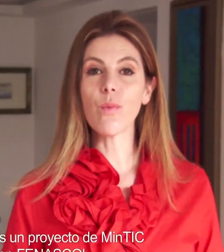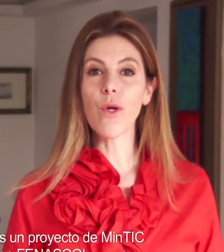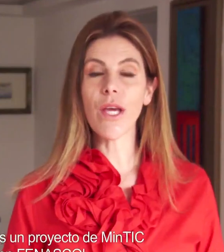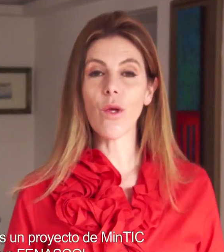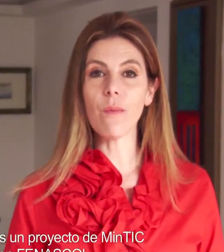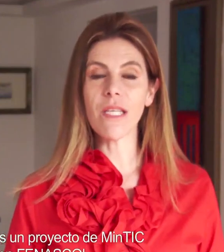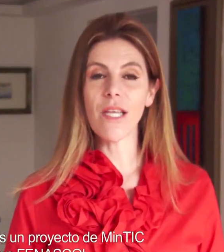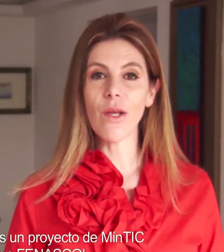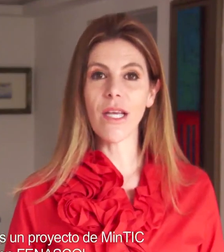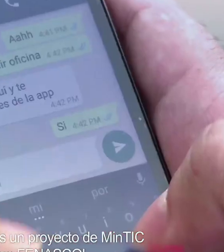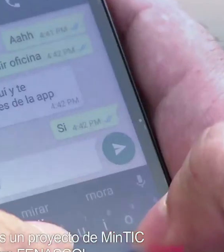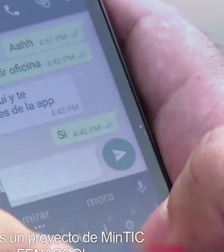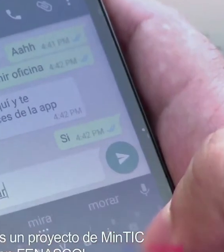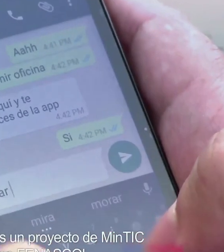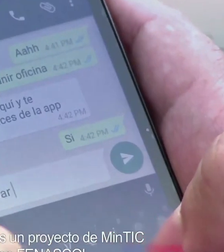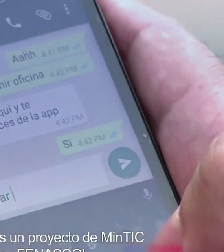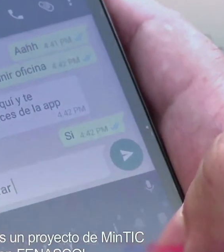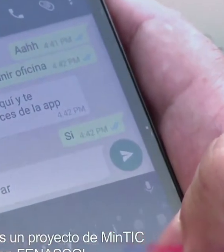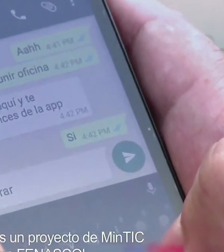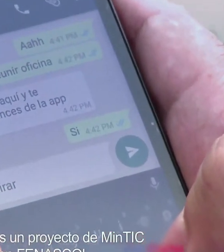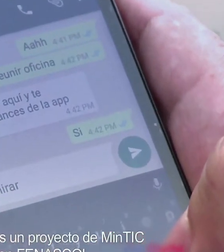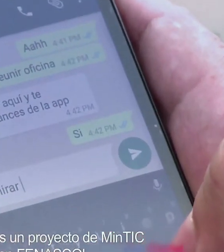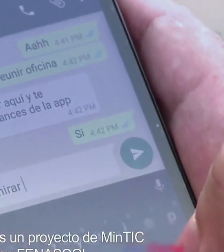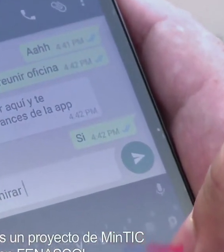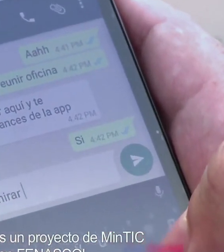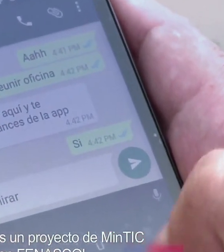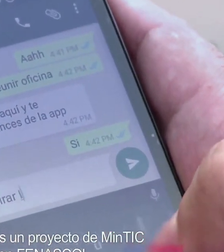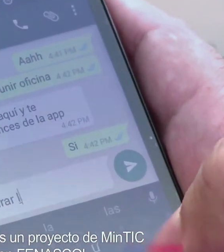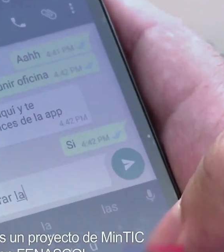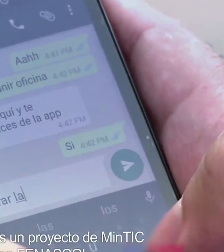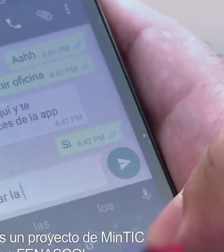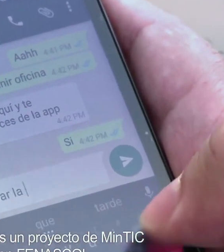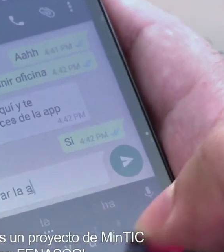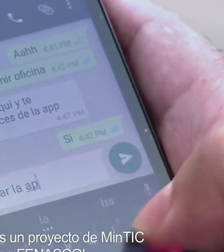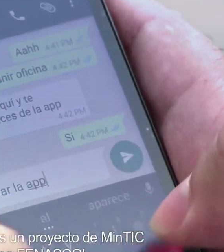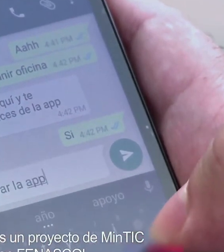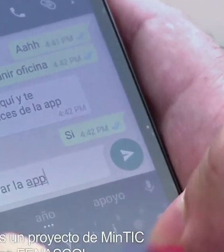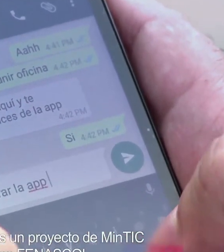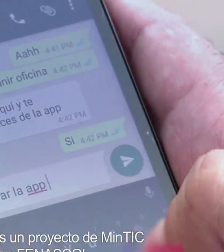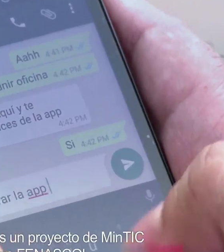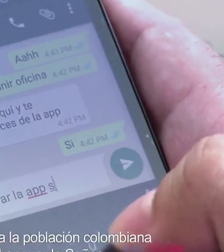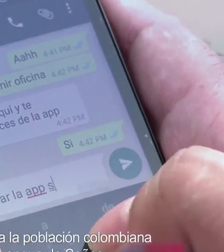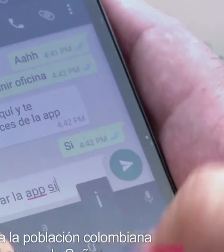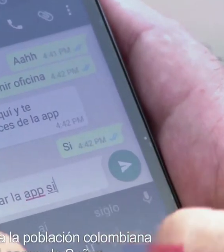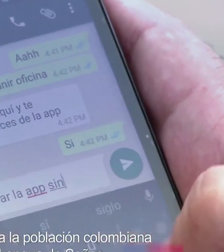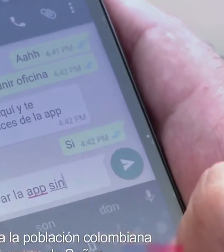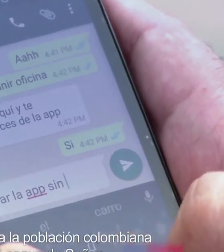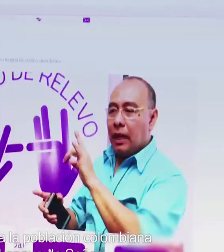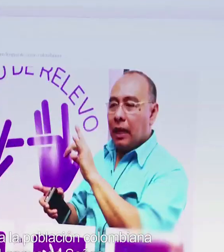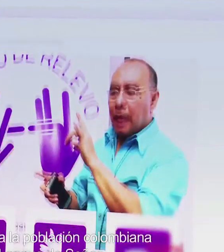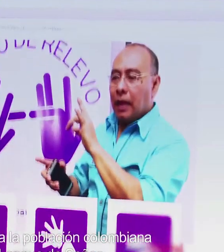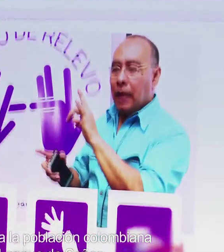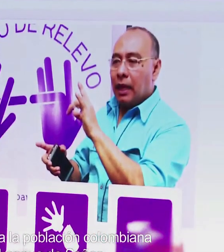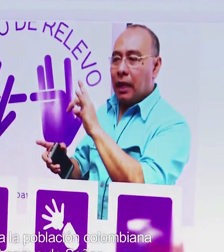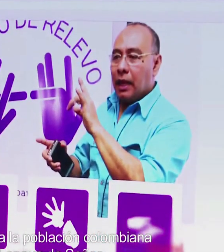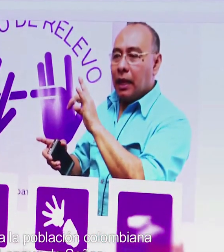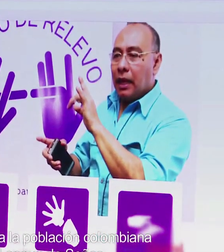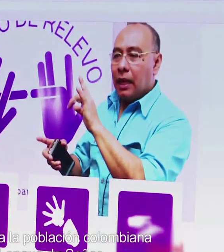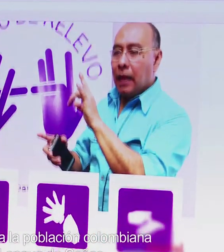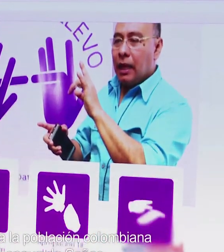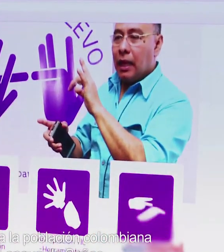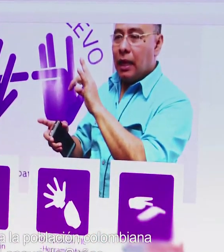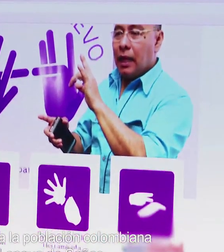Relevo es un proyecto del Ministerio de Tecnologías de la Información y las Comunicaciones en alianza con FENASCOL, donde brindamos a toda la